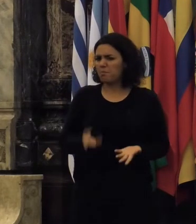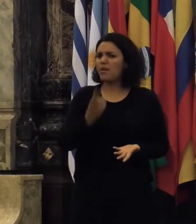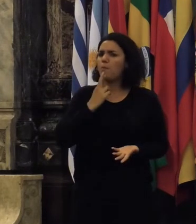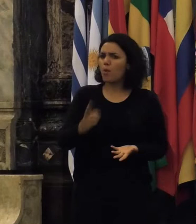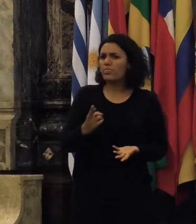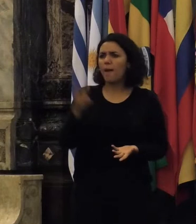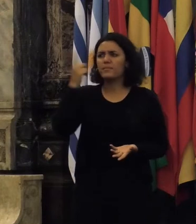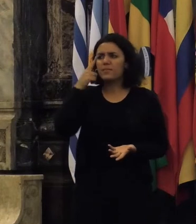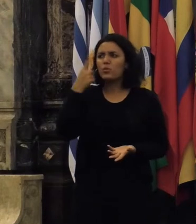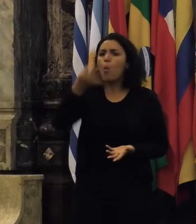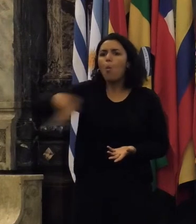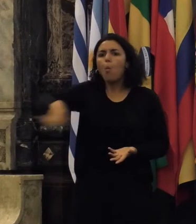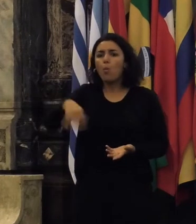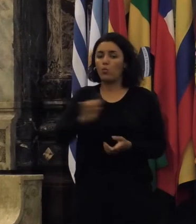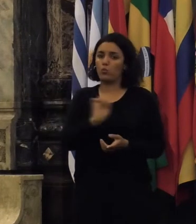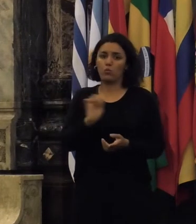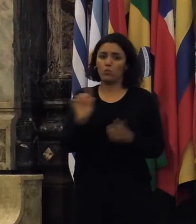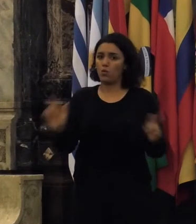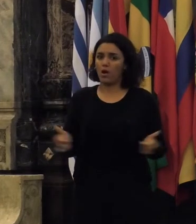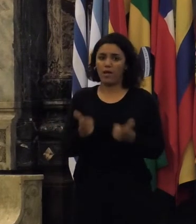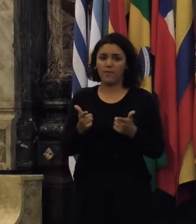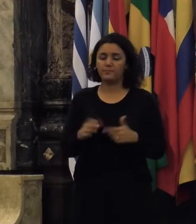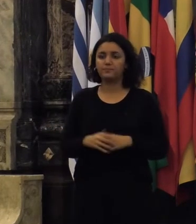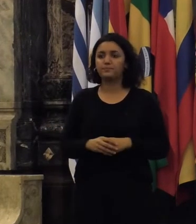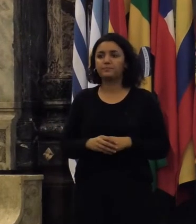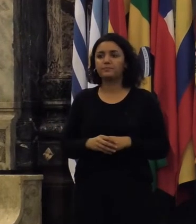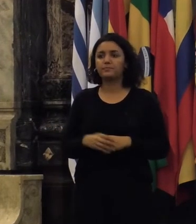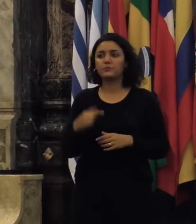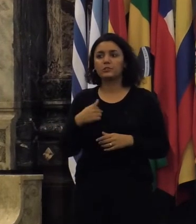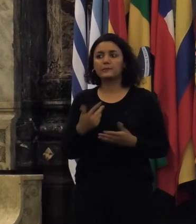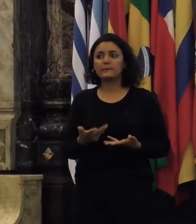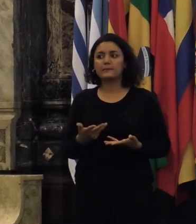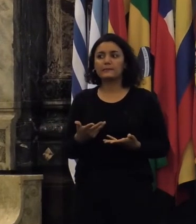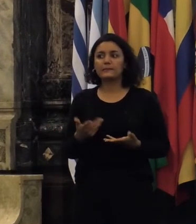Ahora, sí, a ver si consigo...